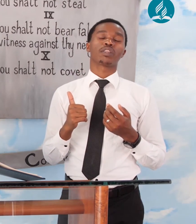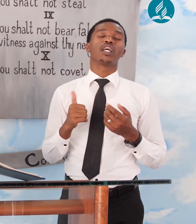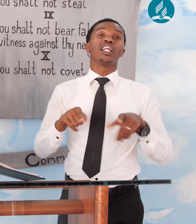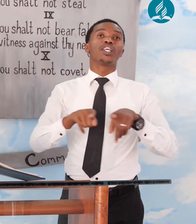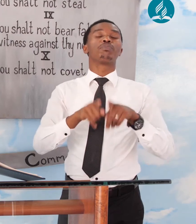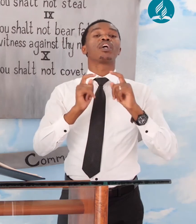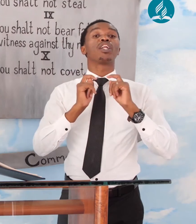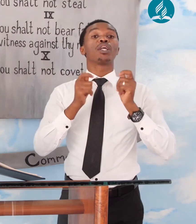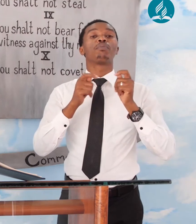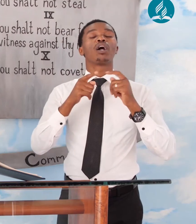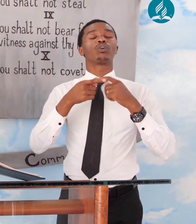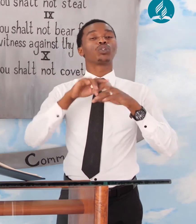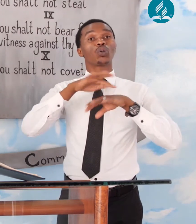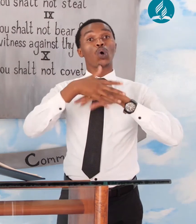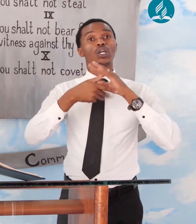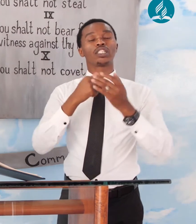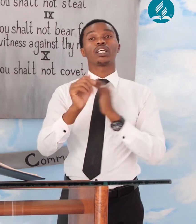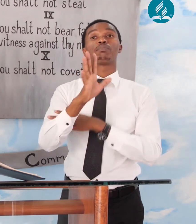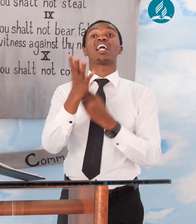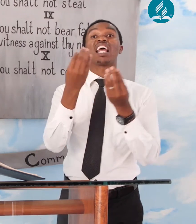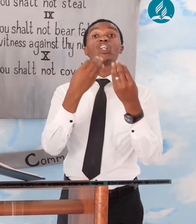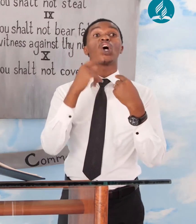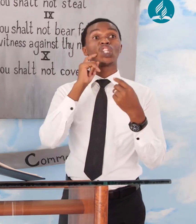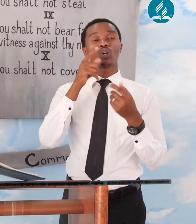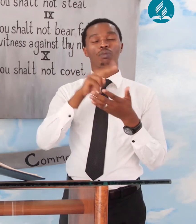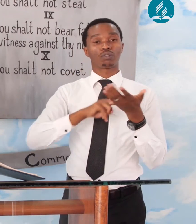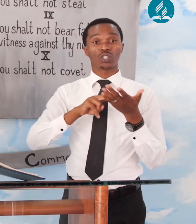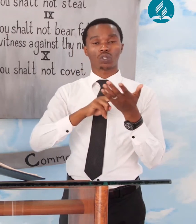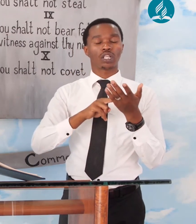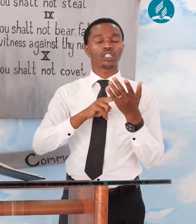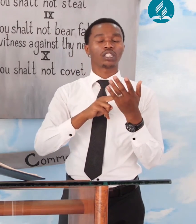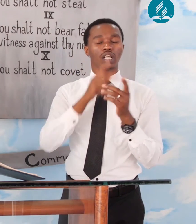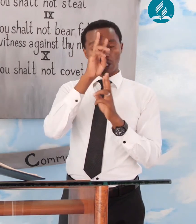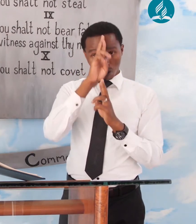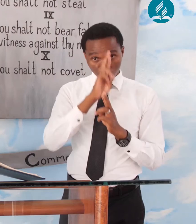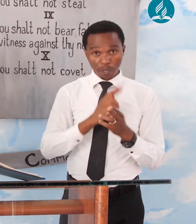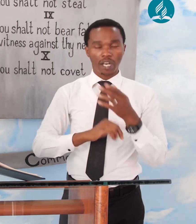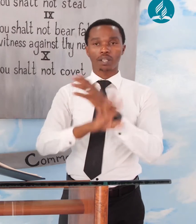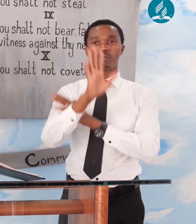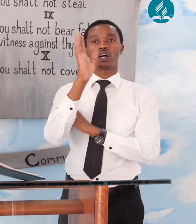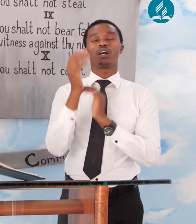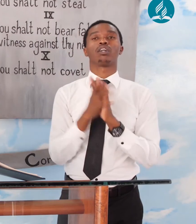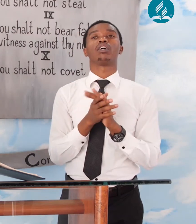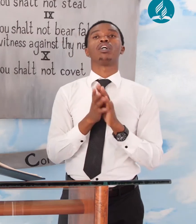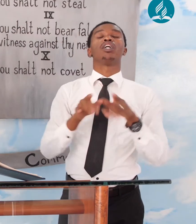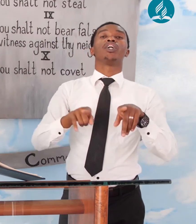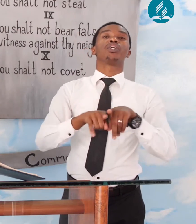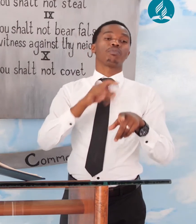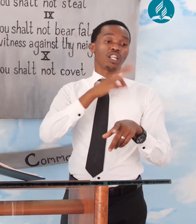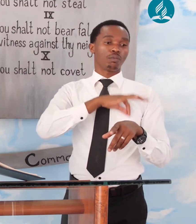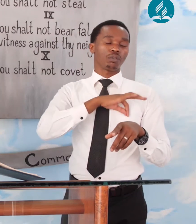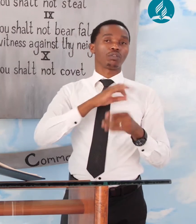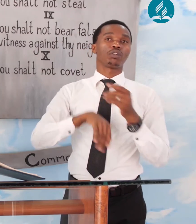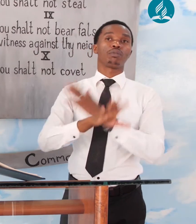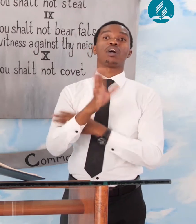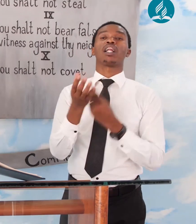n'impano Imana yaduhaye dukwiriye kuzikoreshereza Imana kugira ngo tuyiheshe icyubahiro rero ndetse n'umutungo